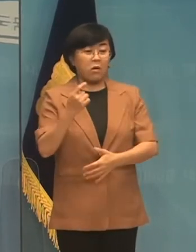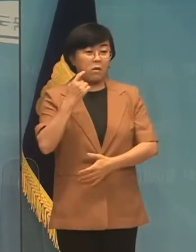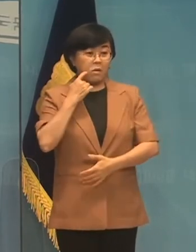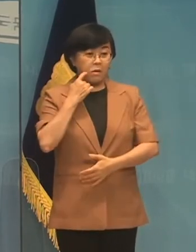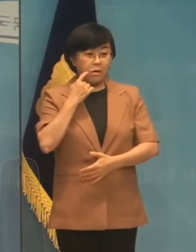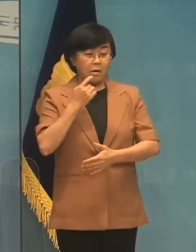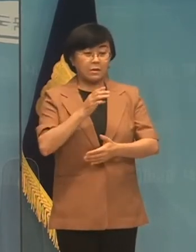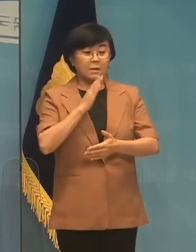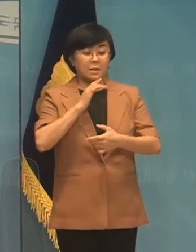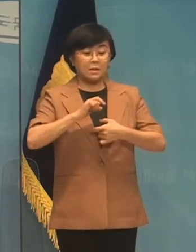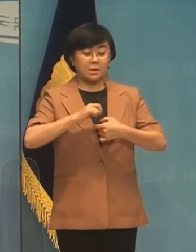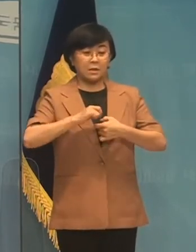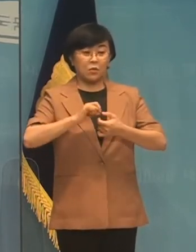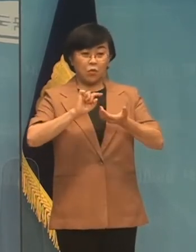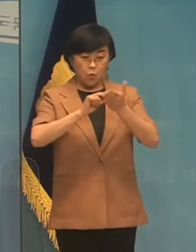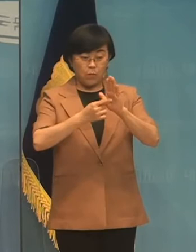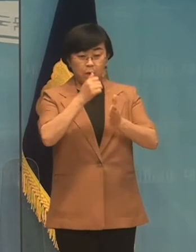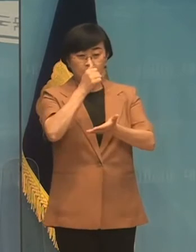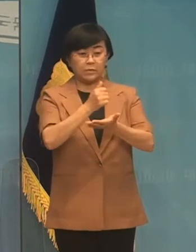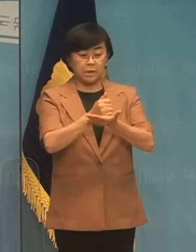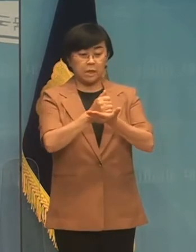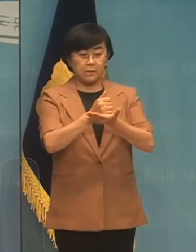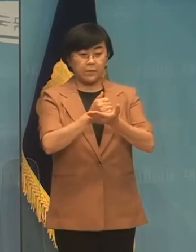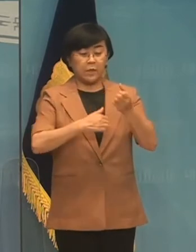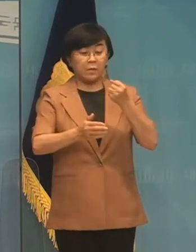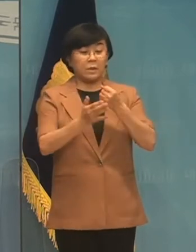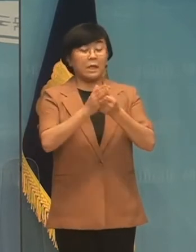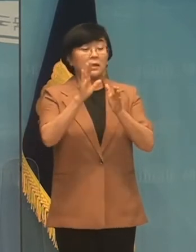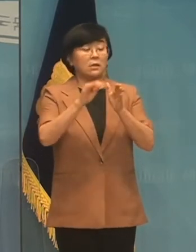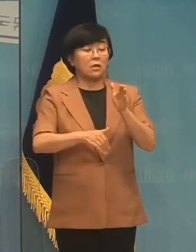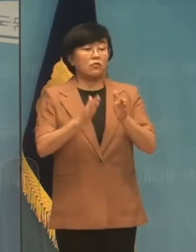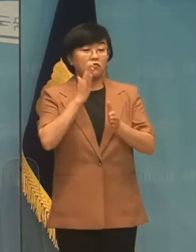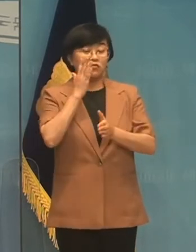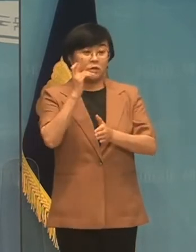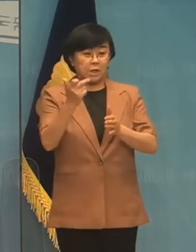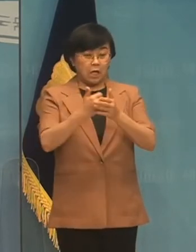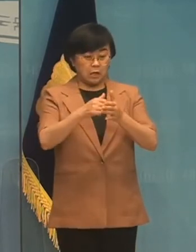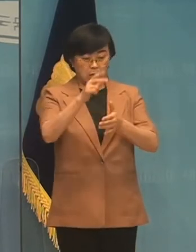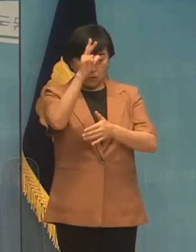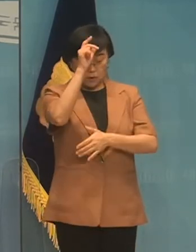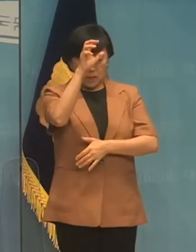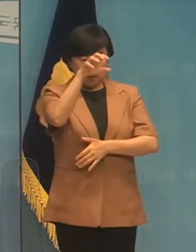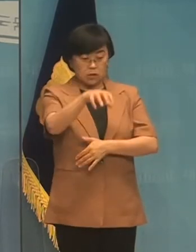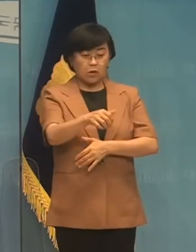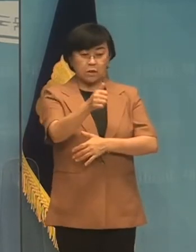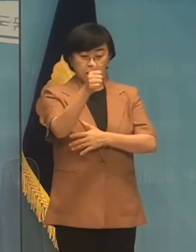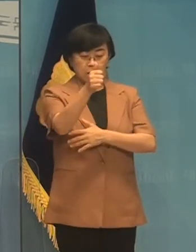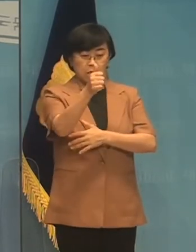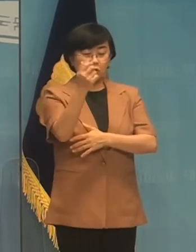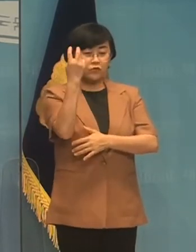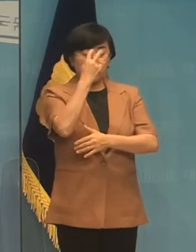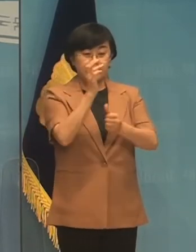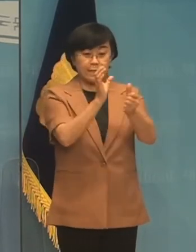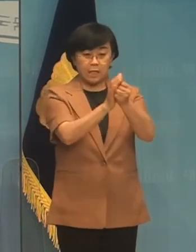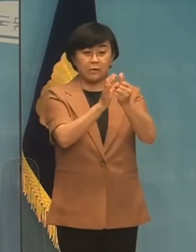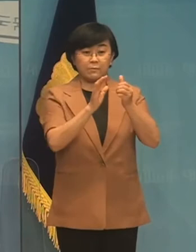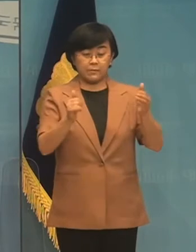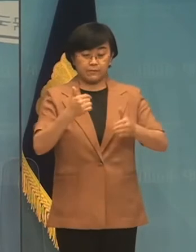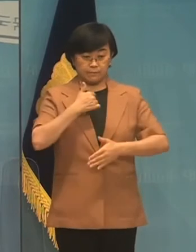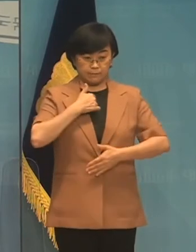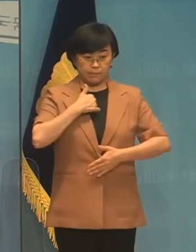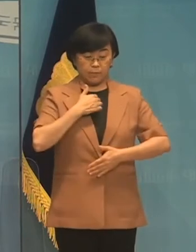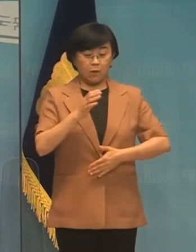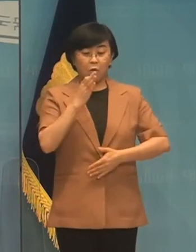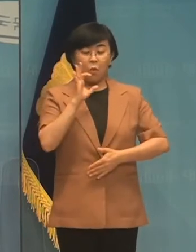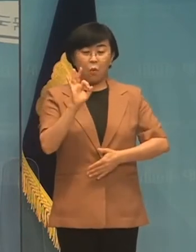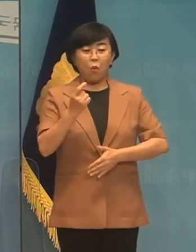허위사실 공표의 범죄입니다. 이에 당시 울산경찰청장인 수사 책임자로서 저는